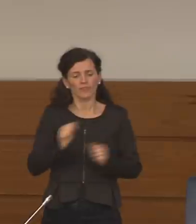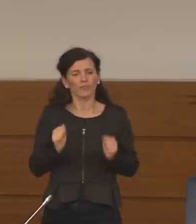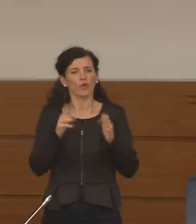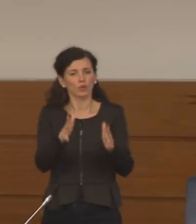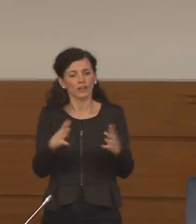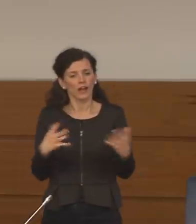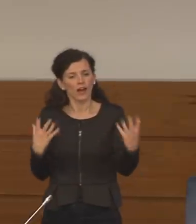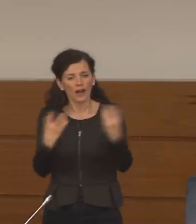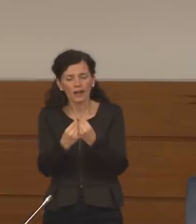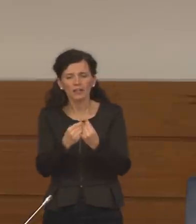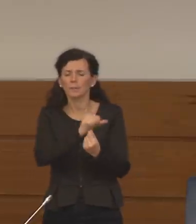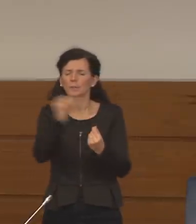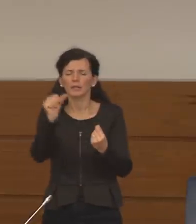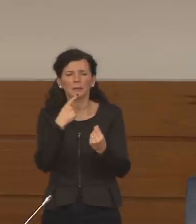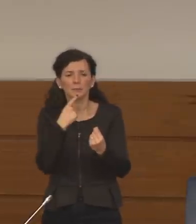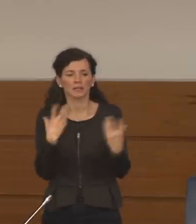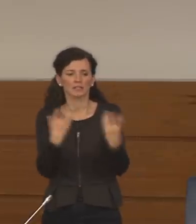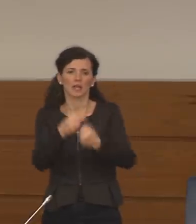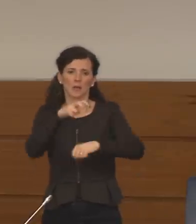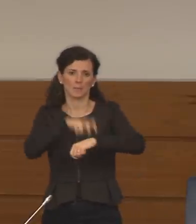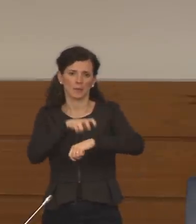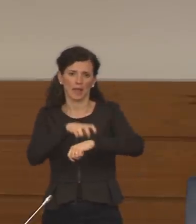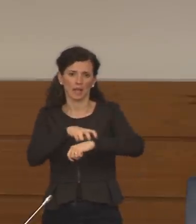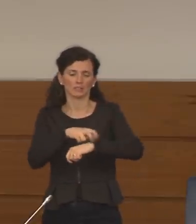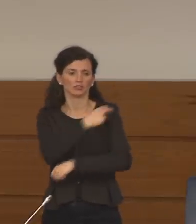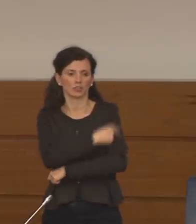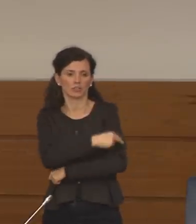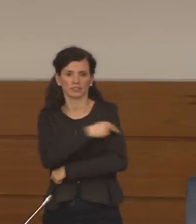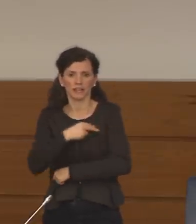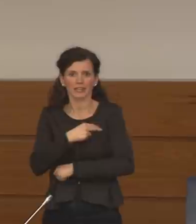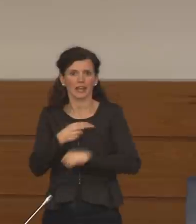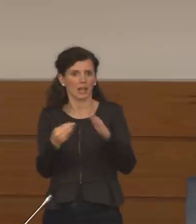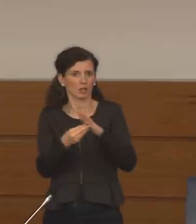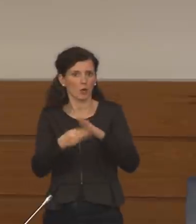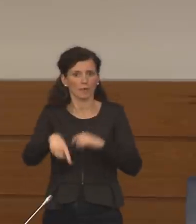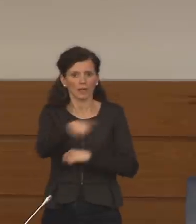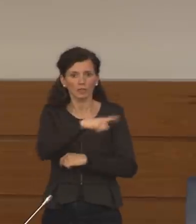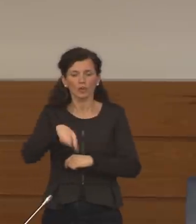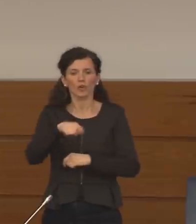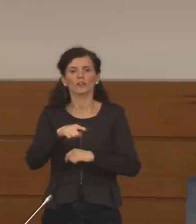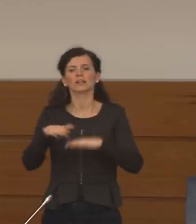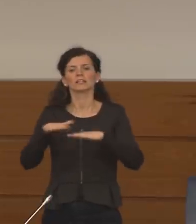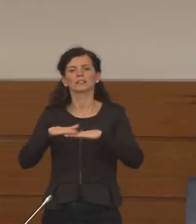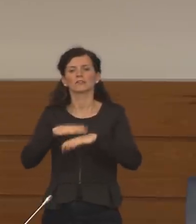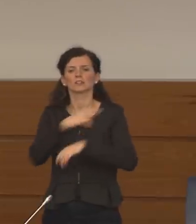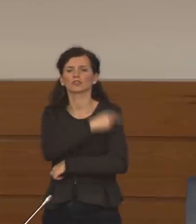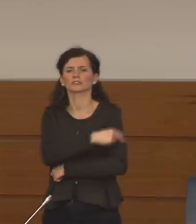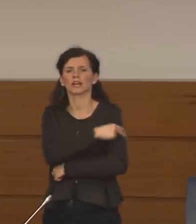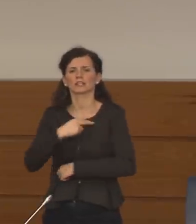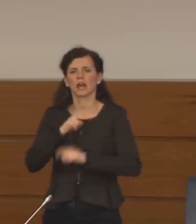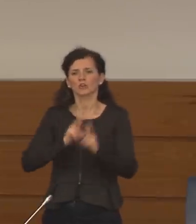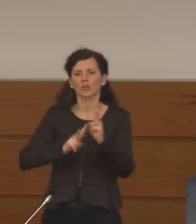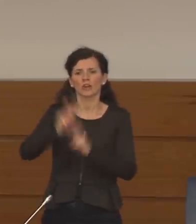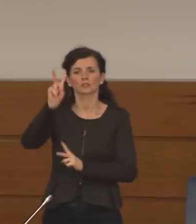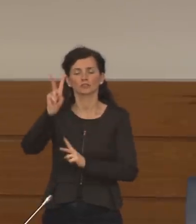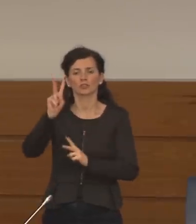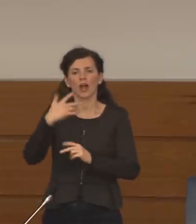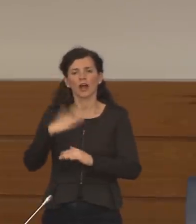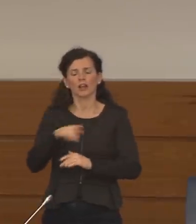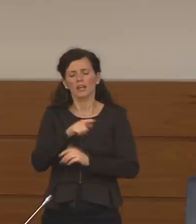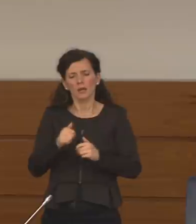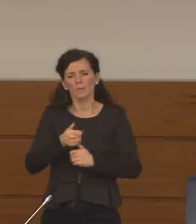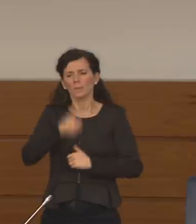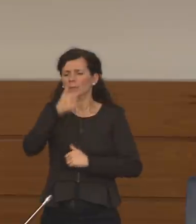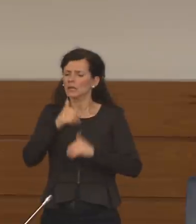del sanitari quindi medici e operatori sanitari del servizio sanitario nazionale che stanno in prima linea